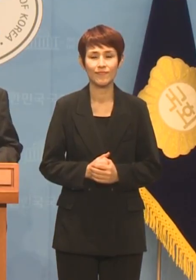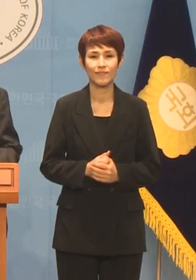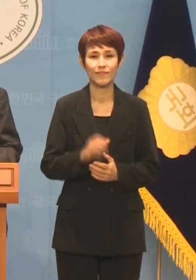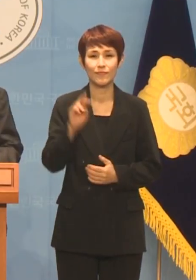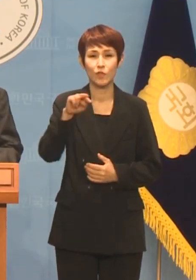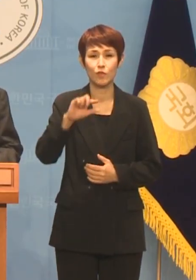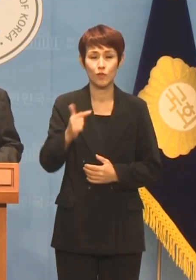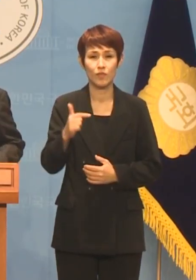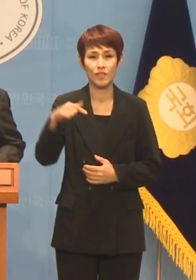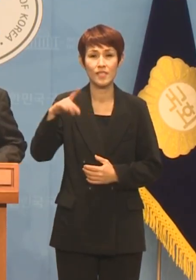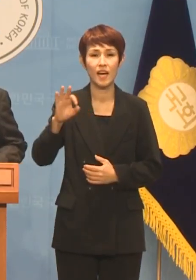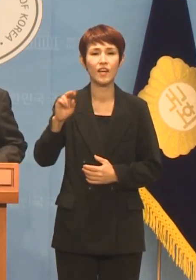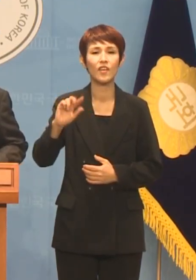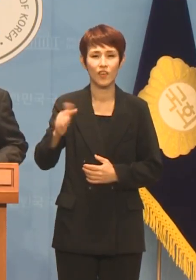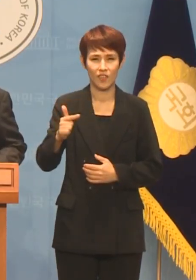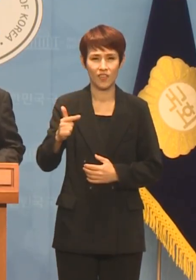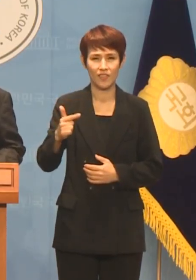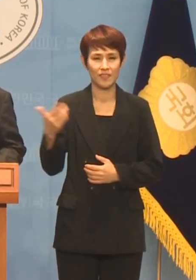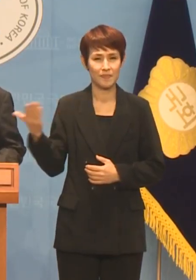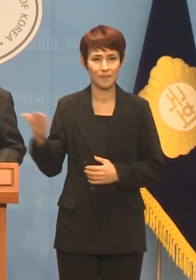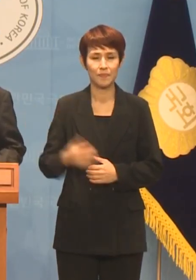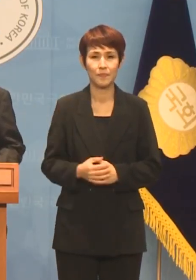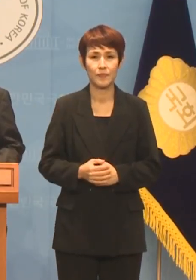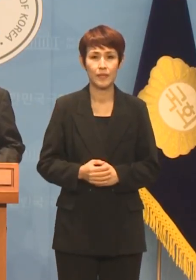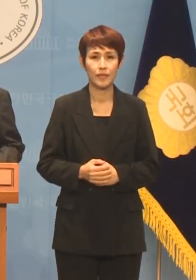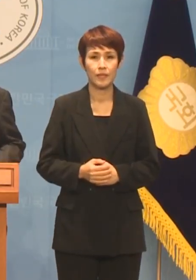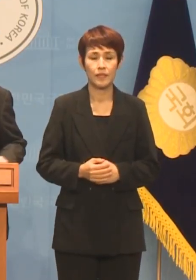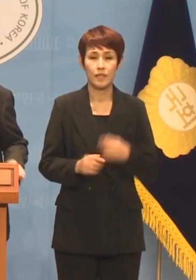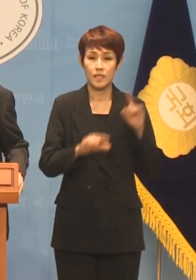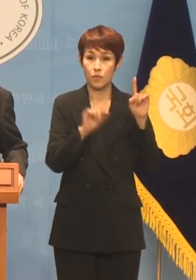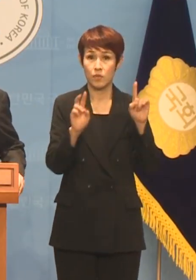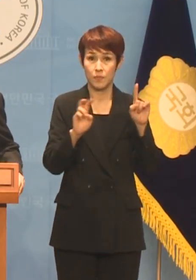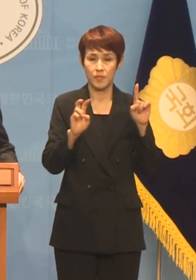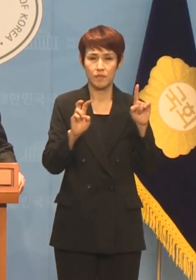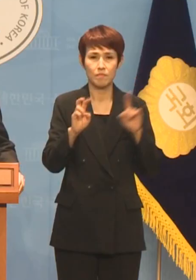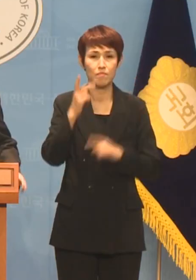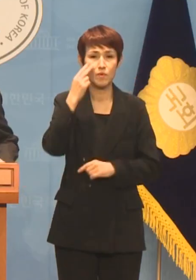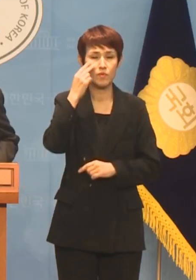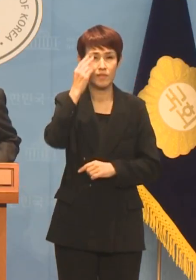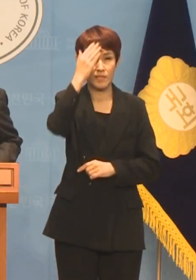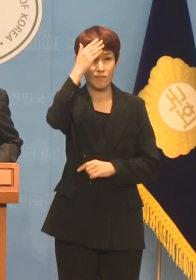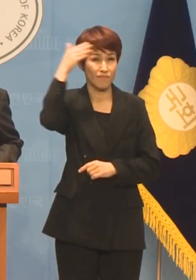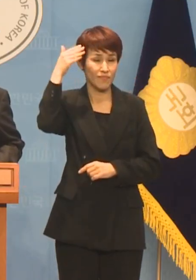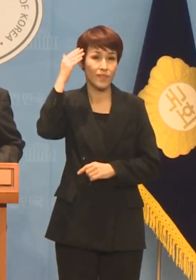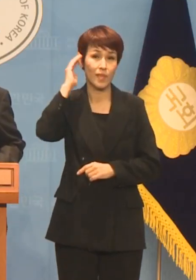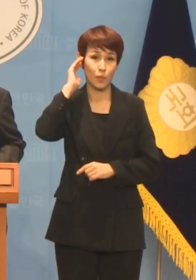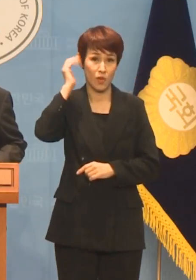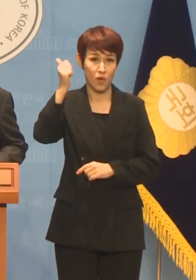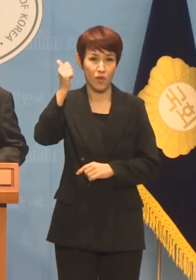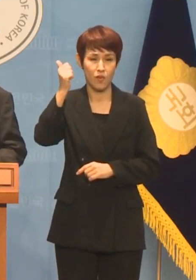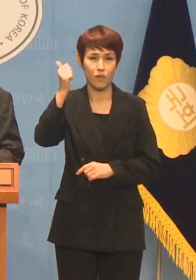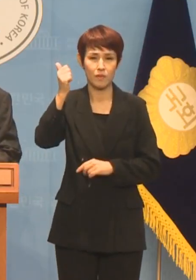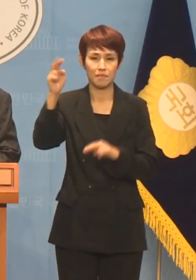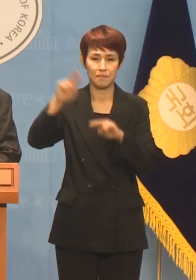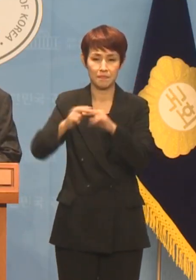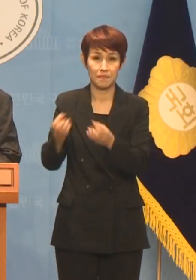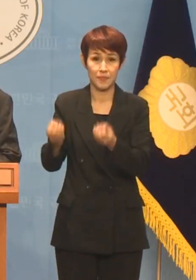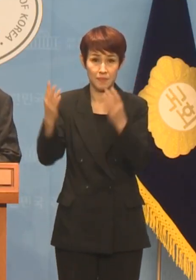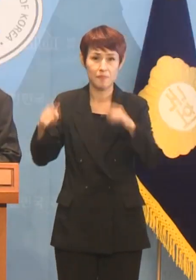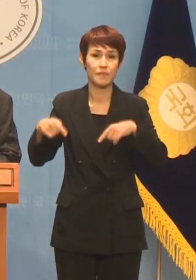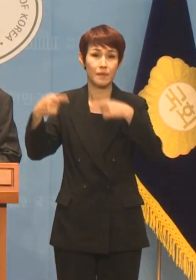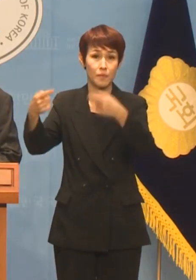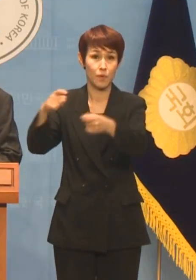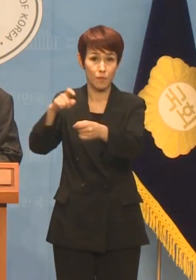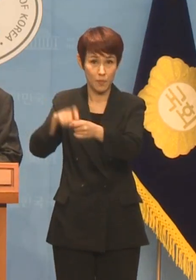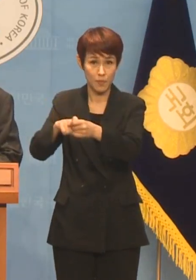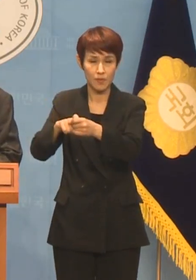윤상현 의원입니다. 저는 지난 20일 트럼프 대통령의 취임식에 참석차 한미